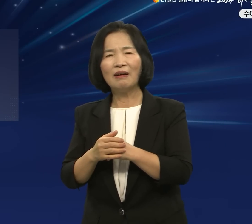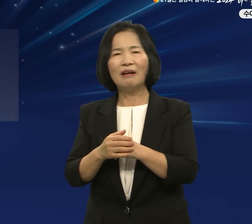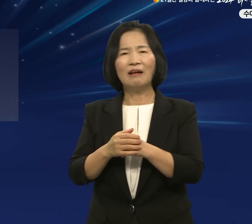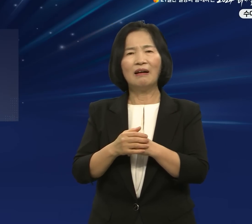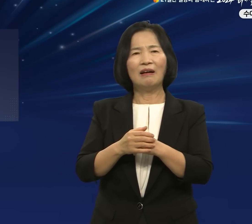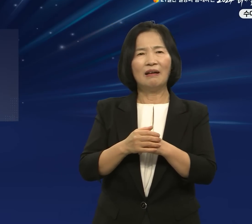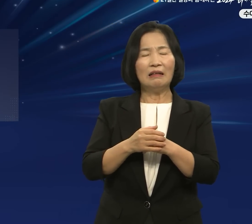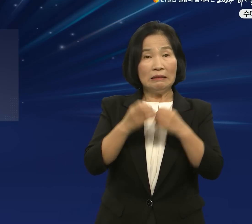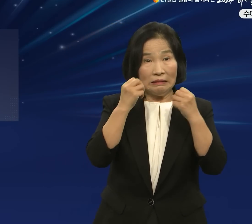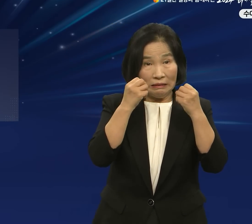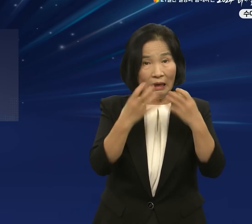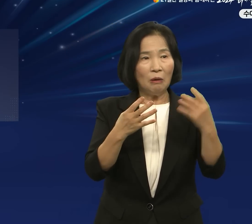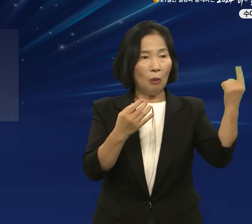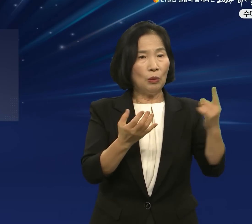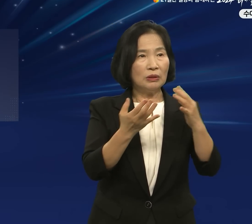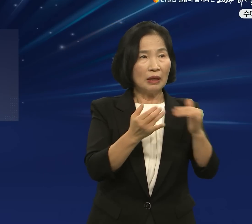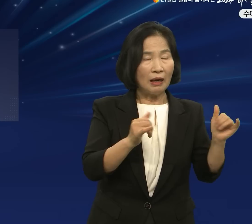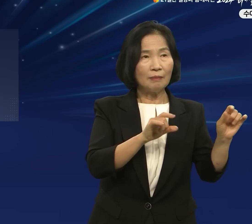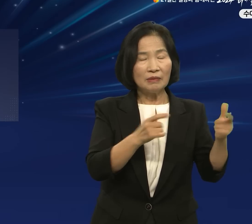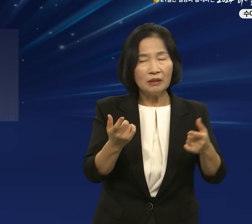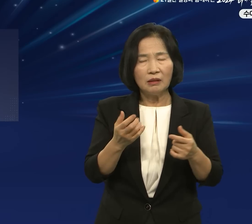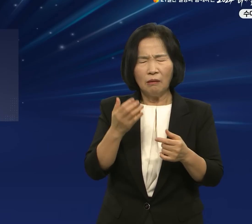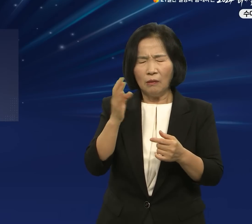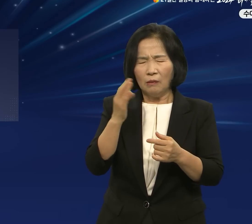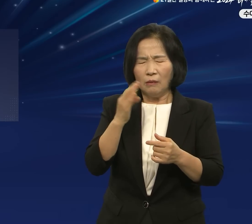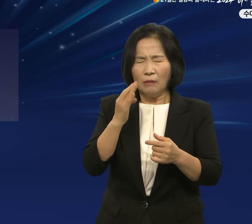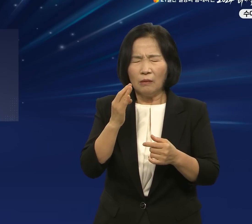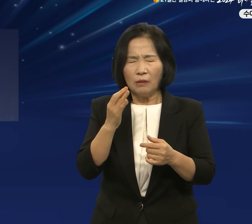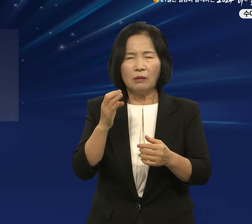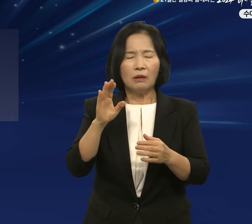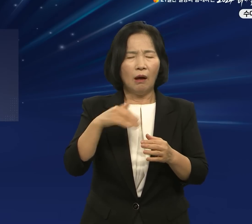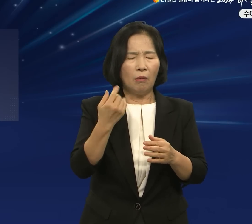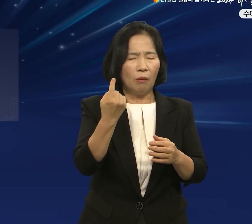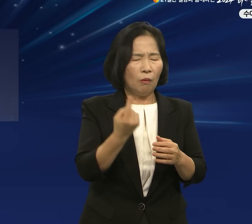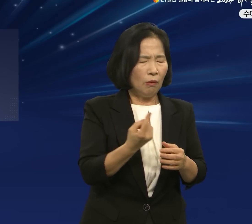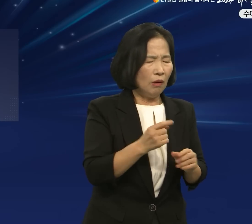하지 않을까 하는 생각을 했습니다.